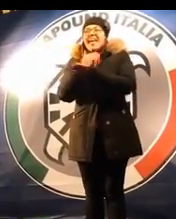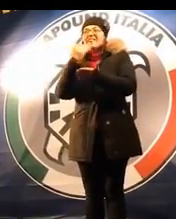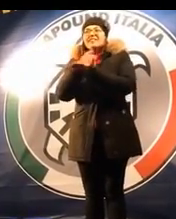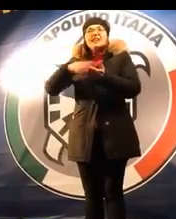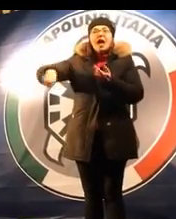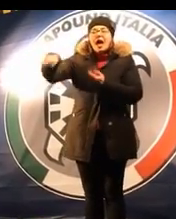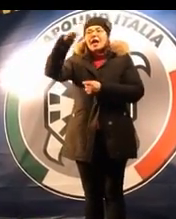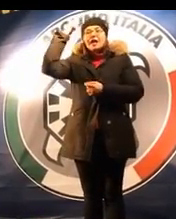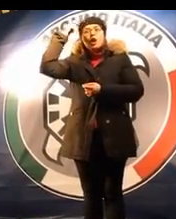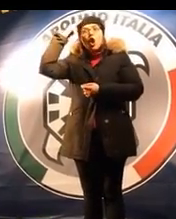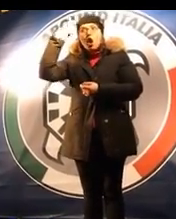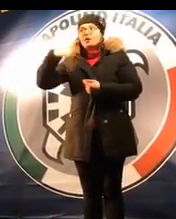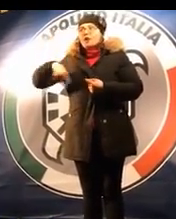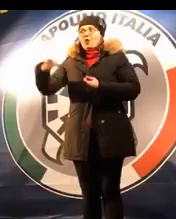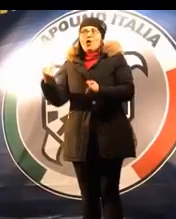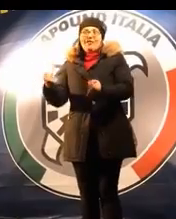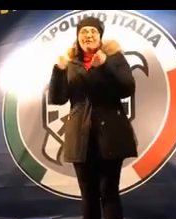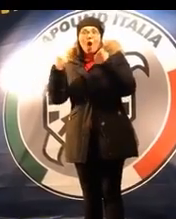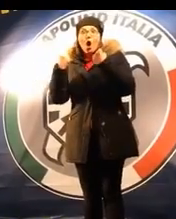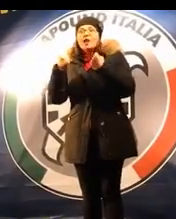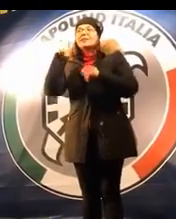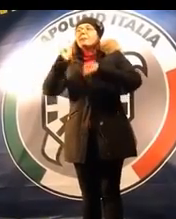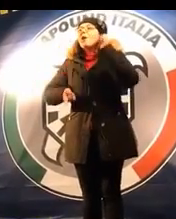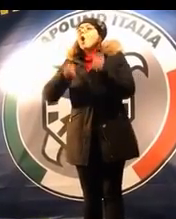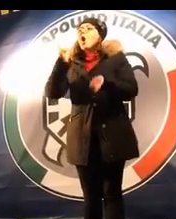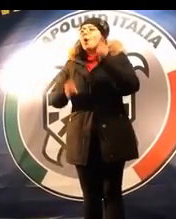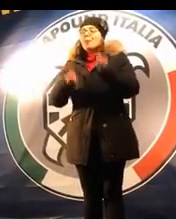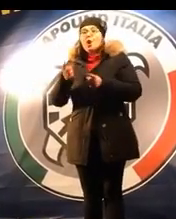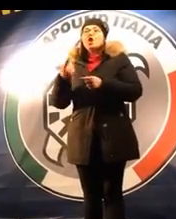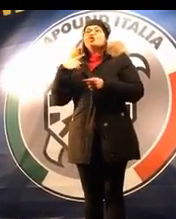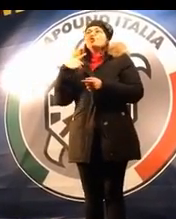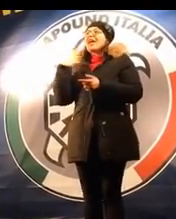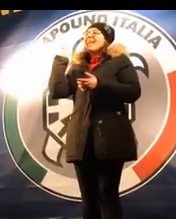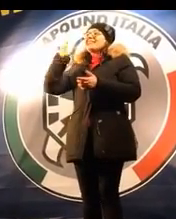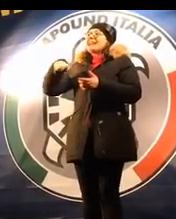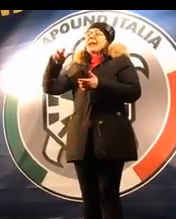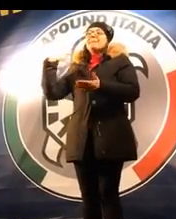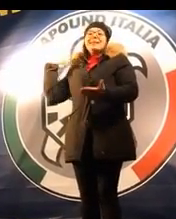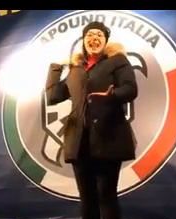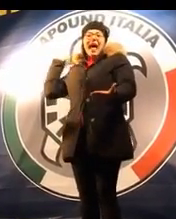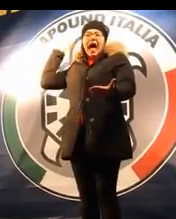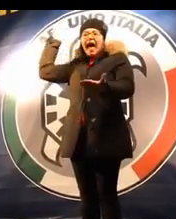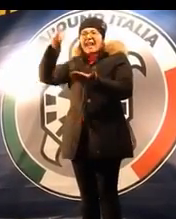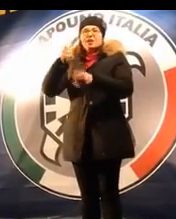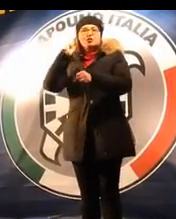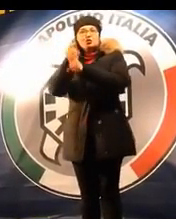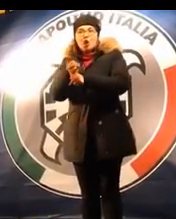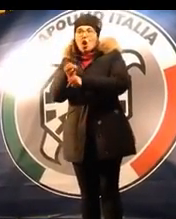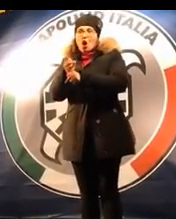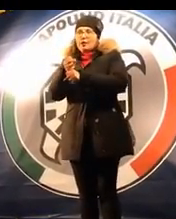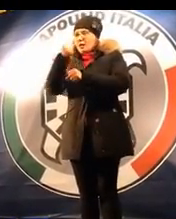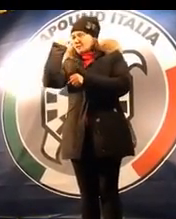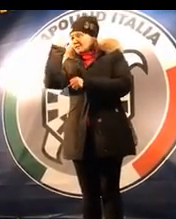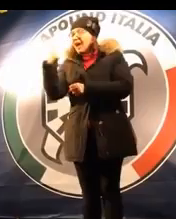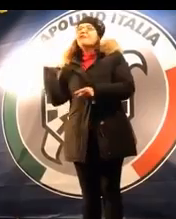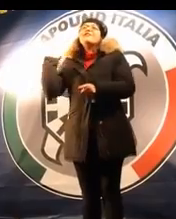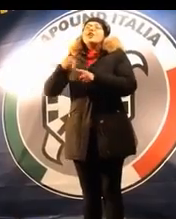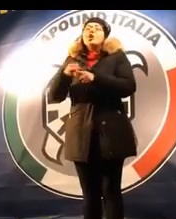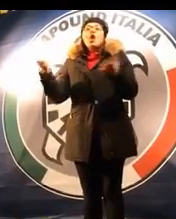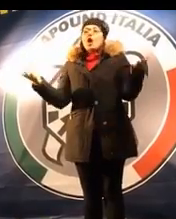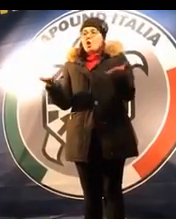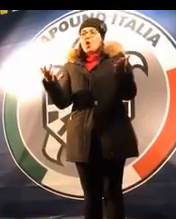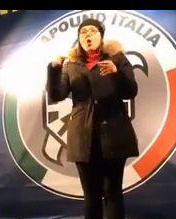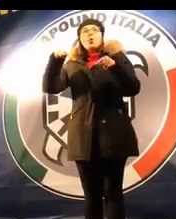3.000 anni e che dietro le nostre spalle ci sono 3.000 anni di storia e di civiltà, e oggi qui, penso al centro di Roma, non